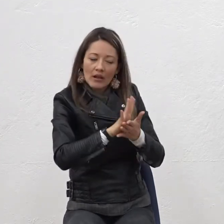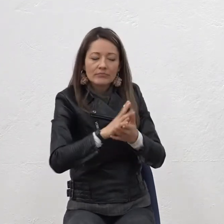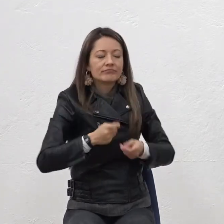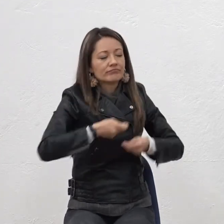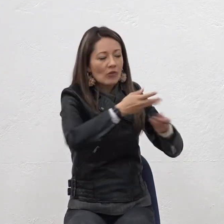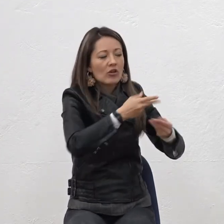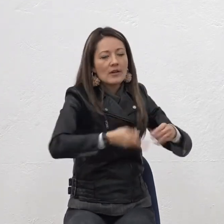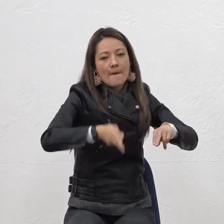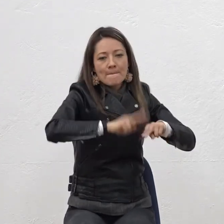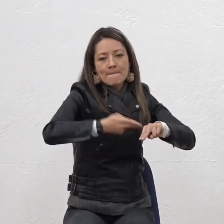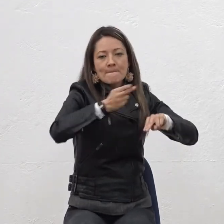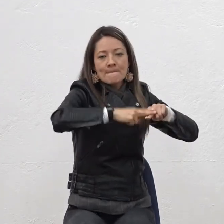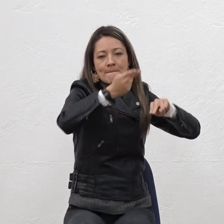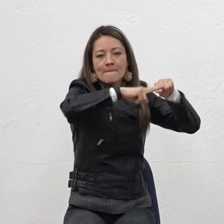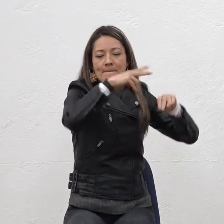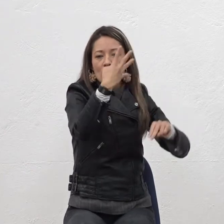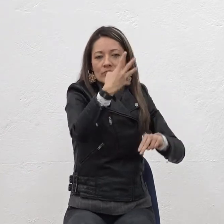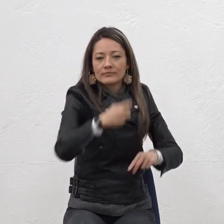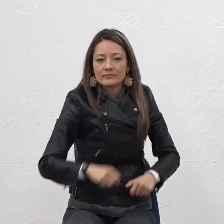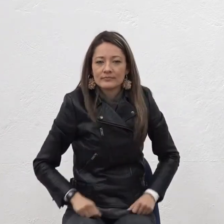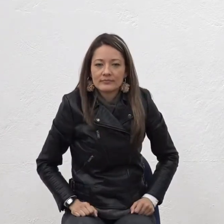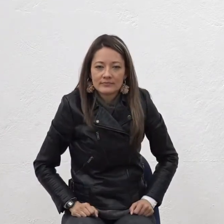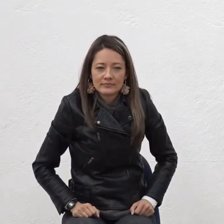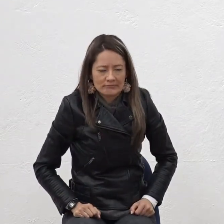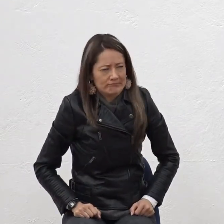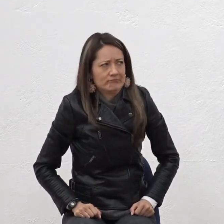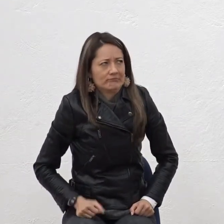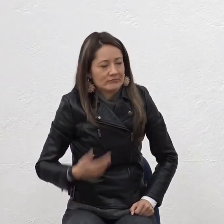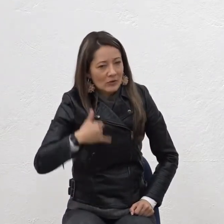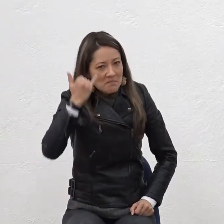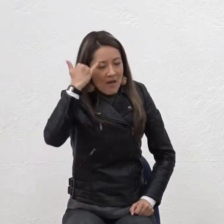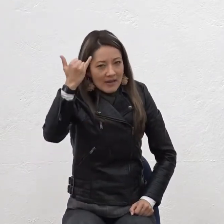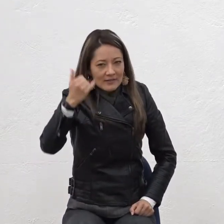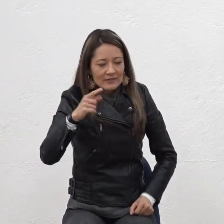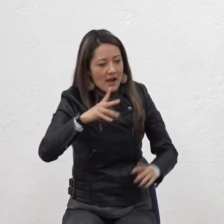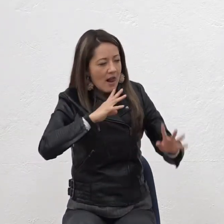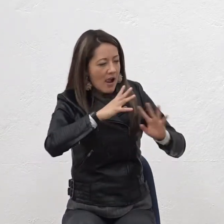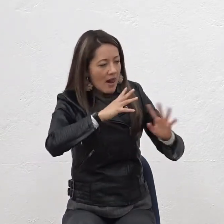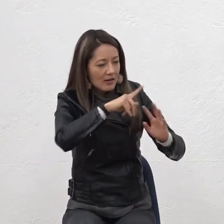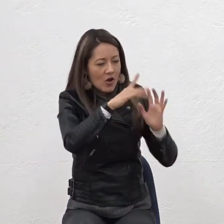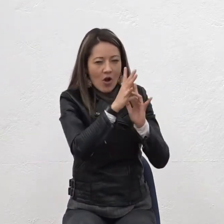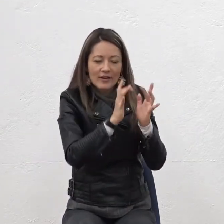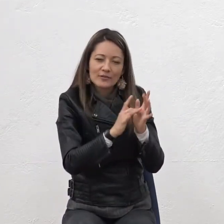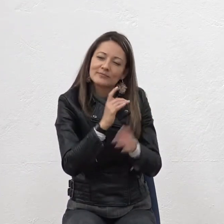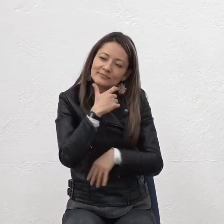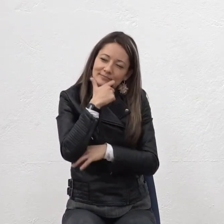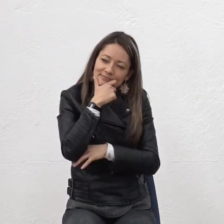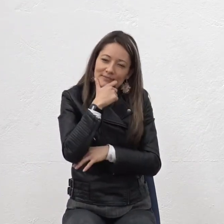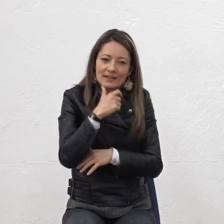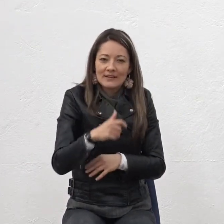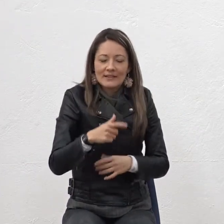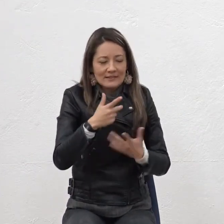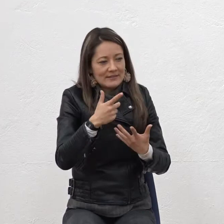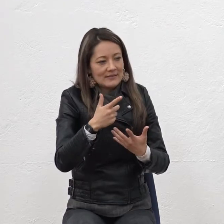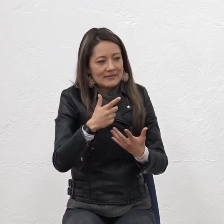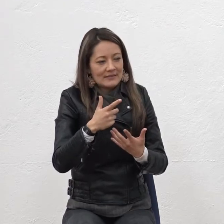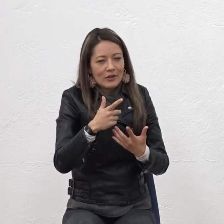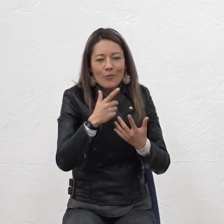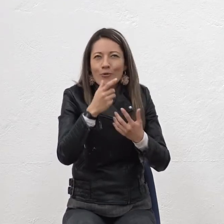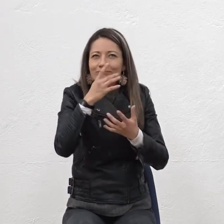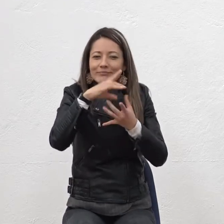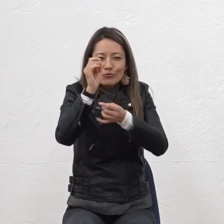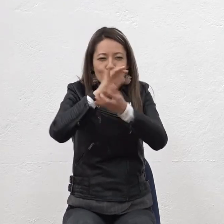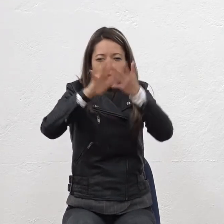4 veces. Yo me imagino esta conversación con Jesús. Ese poder, ay, cómo se estaba